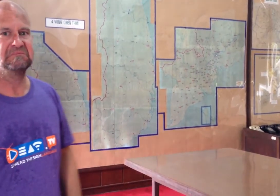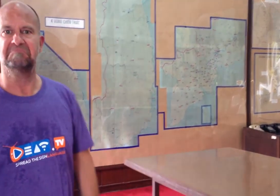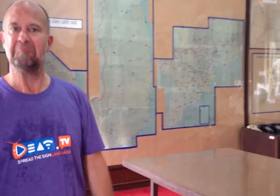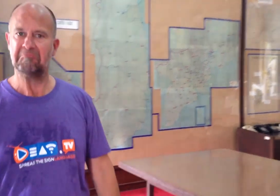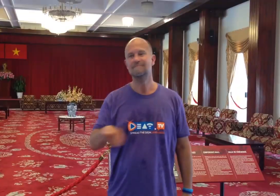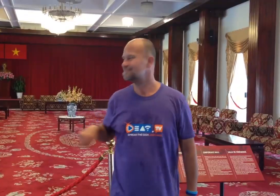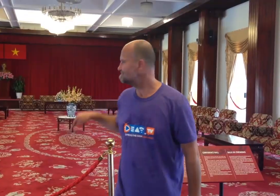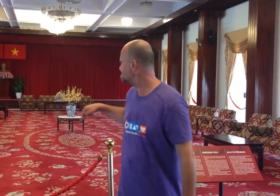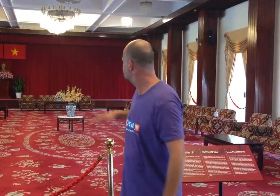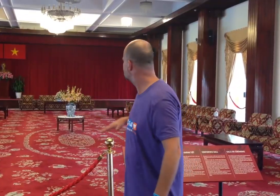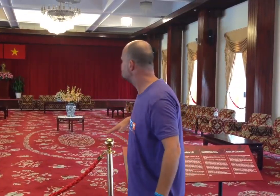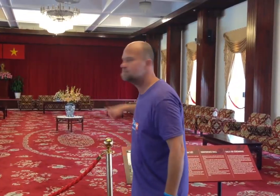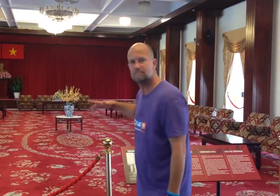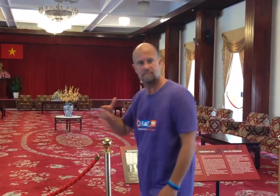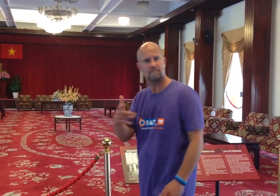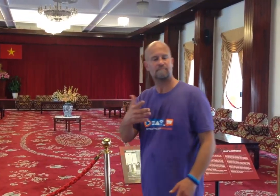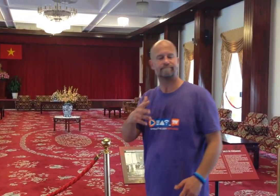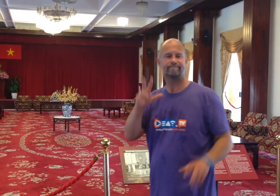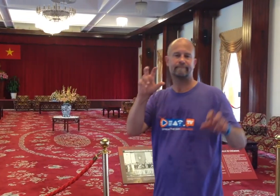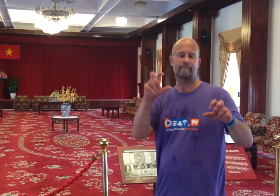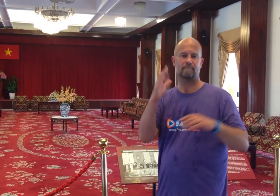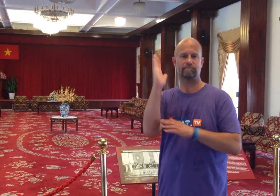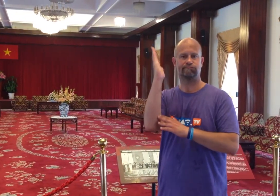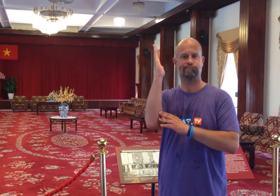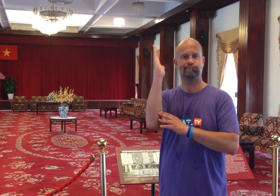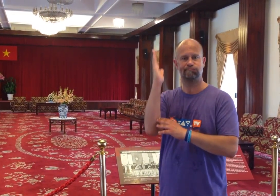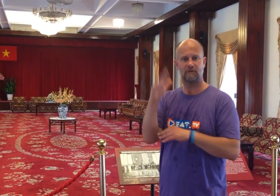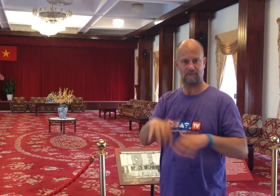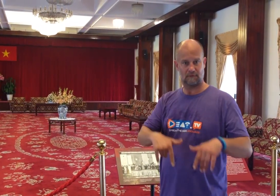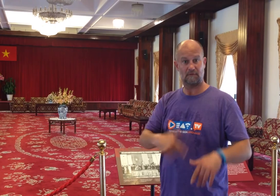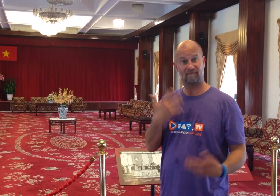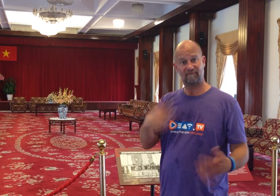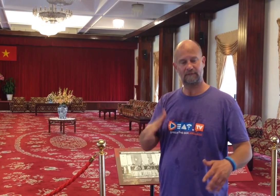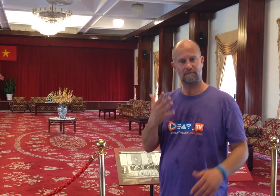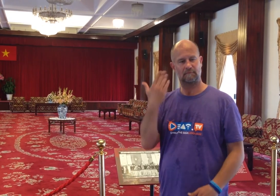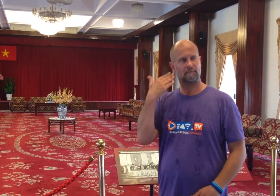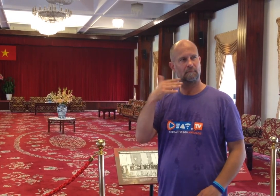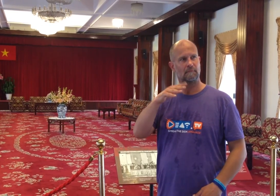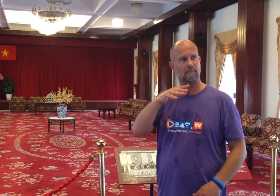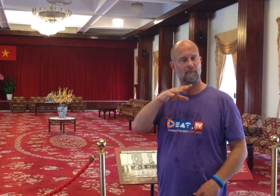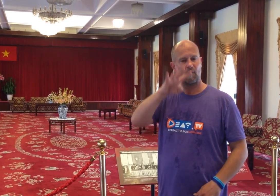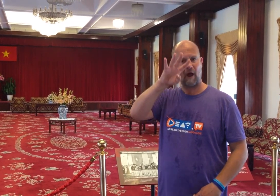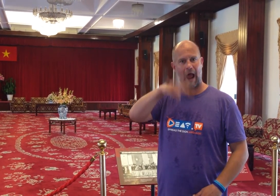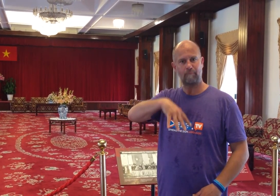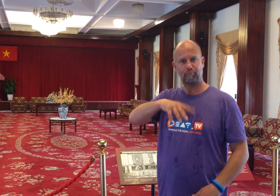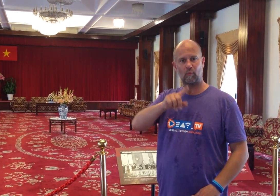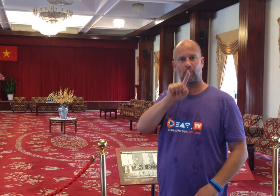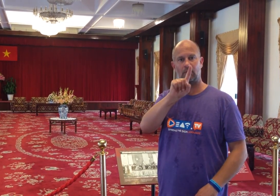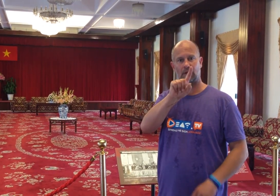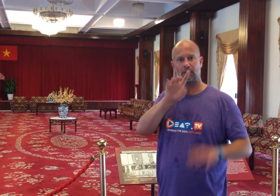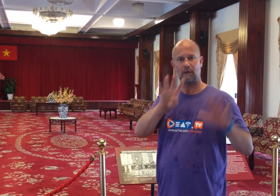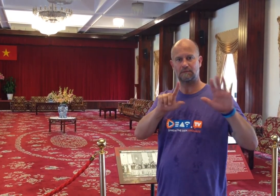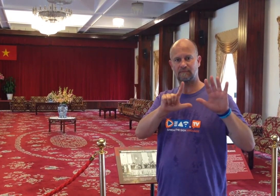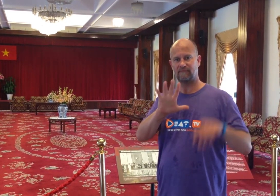vorstellen. Hier ist der große Konferenzsaal. Hier wurde unter anderem im April 1975 die Wiedervereinigung